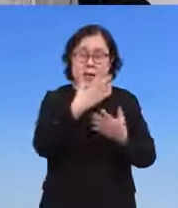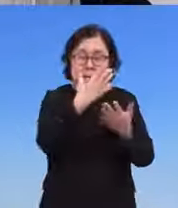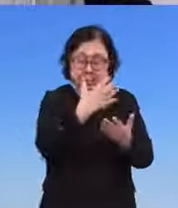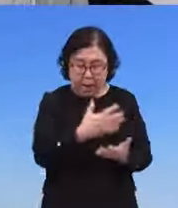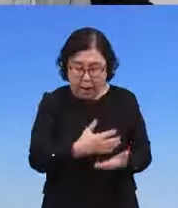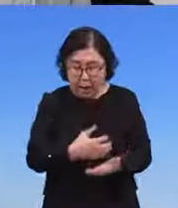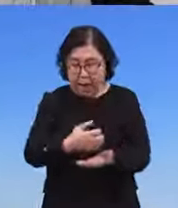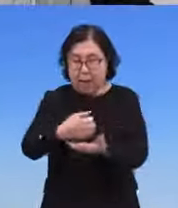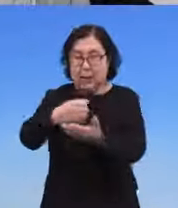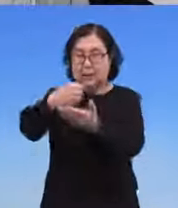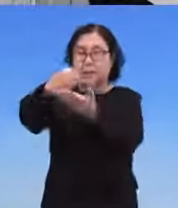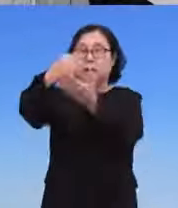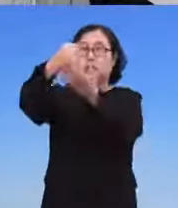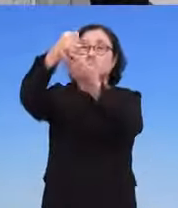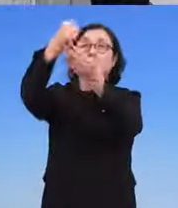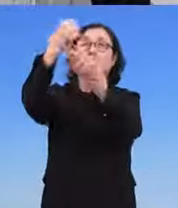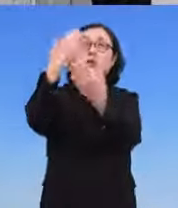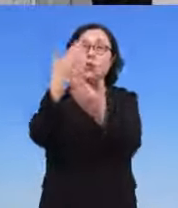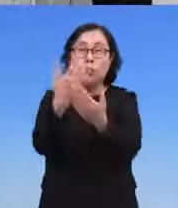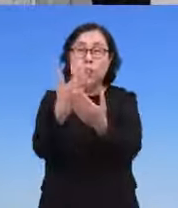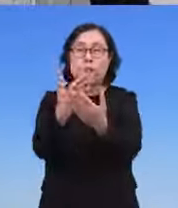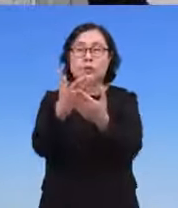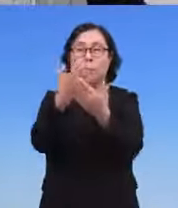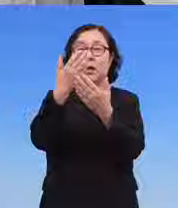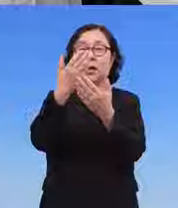나를 받으소서.